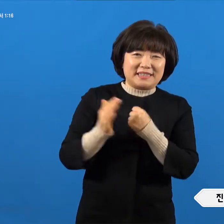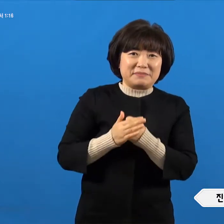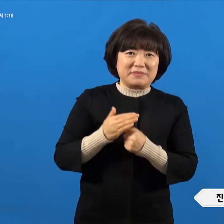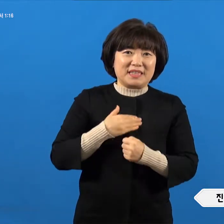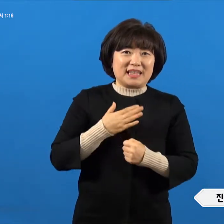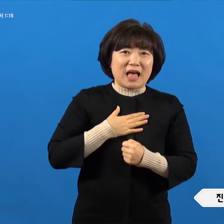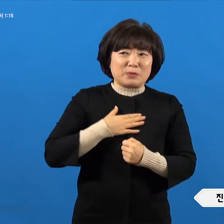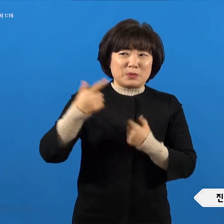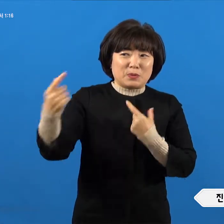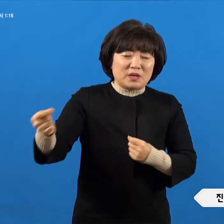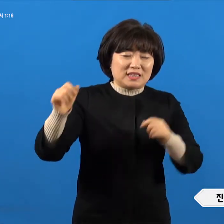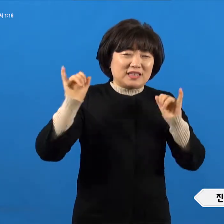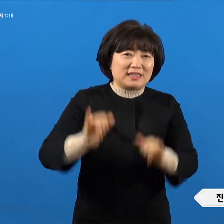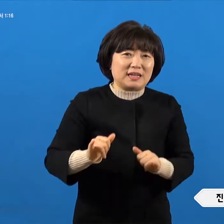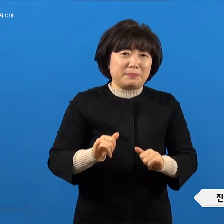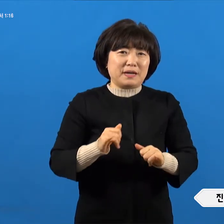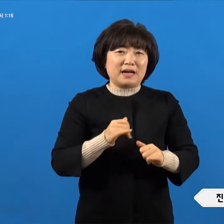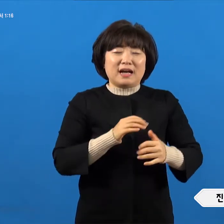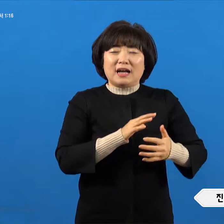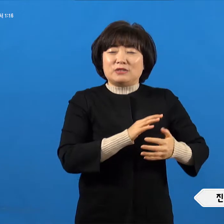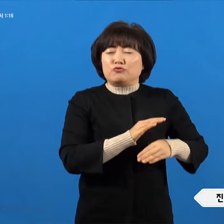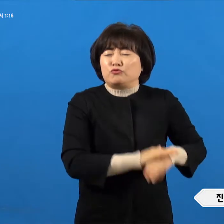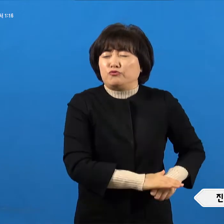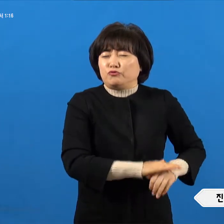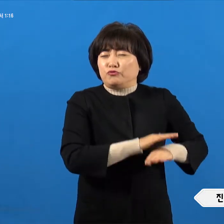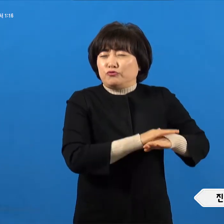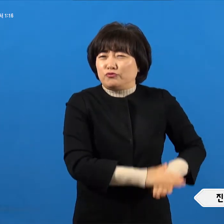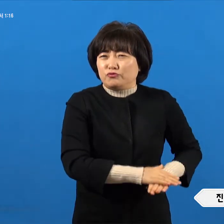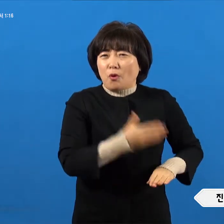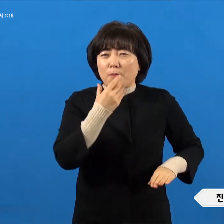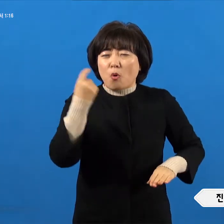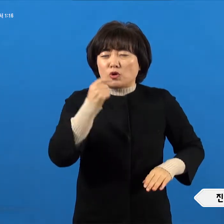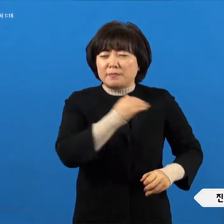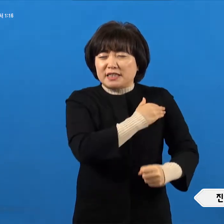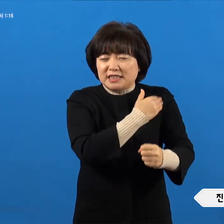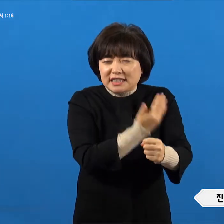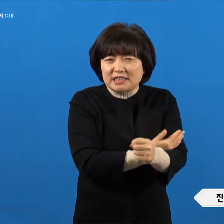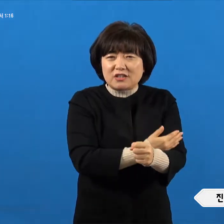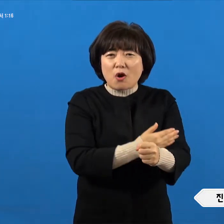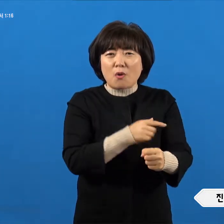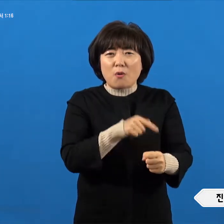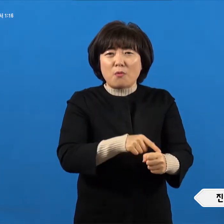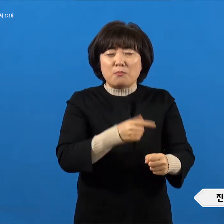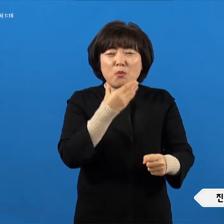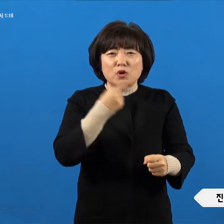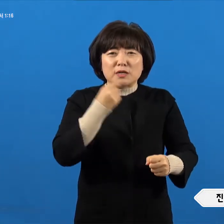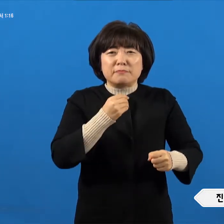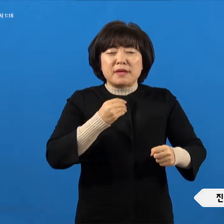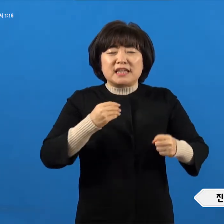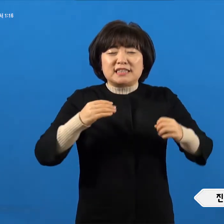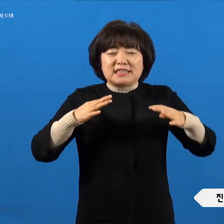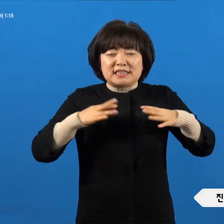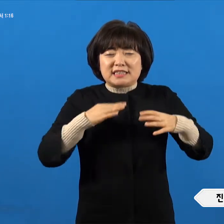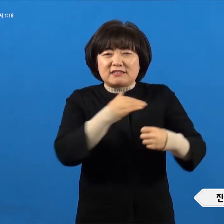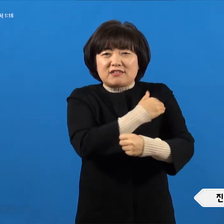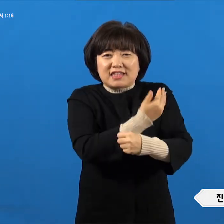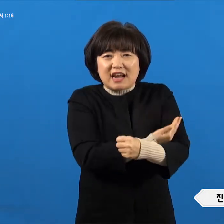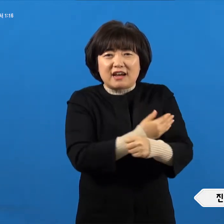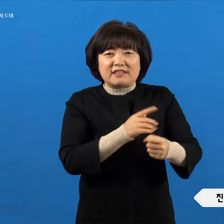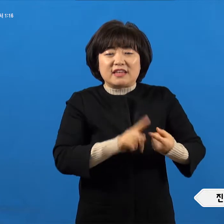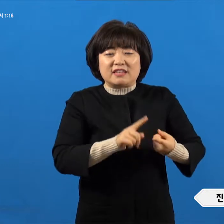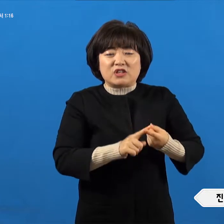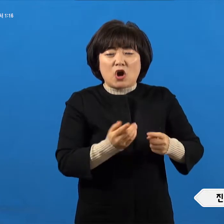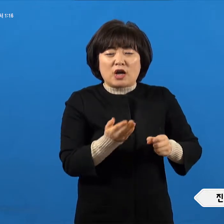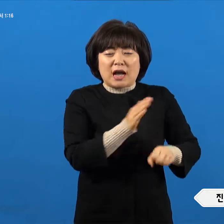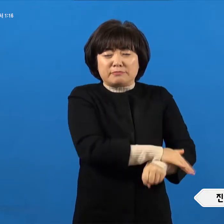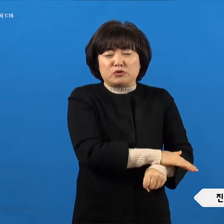정말 중요하게 우리 심장에 끓고 있는 복음의 능력, 복음의 자랑을 감추고 있지는